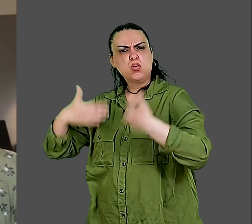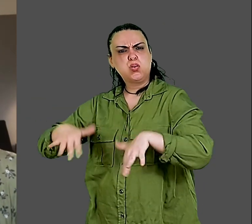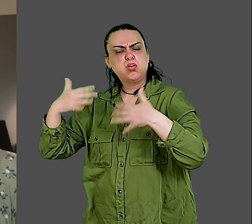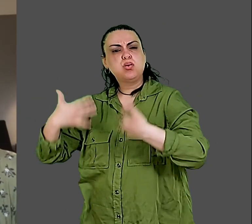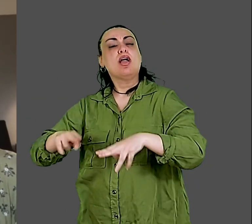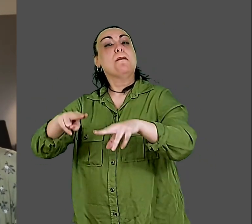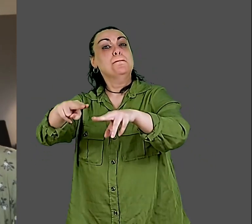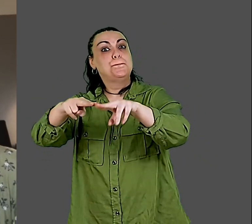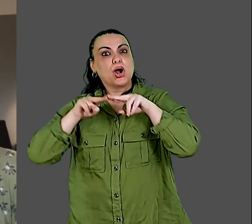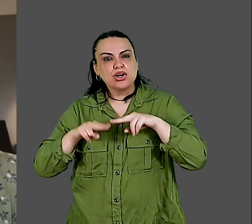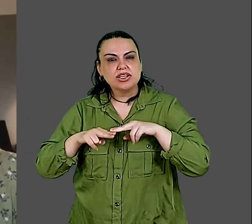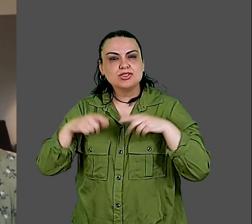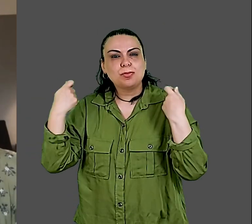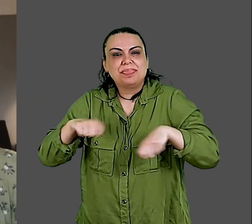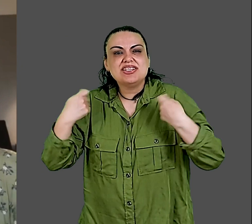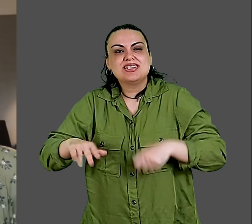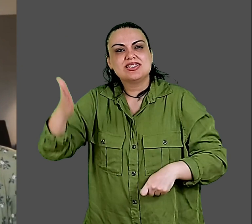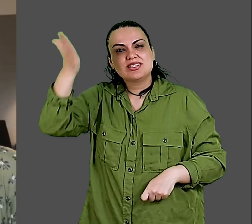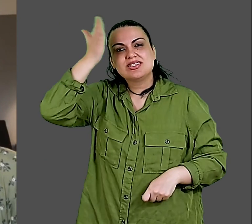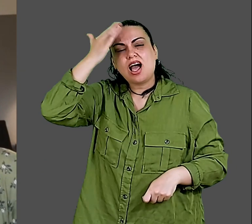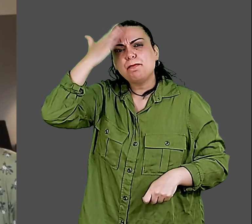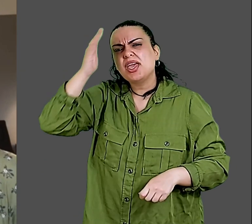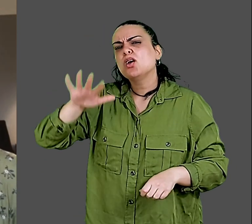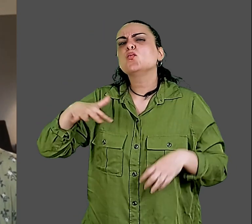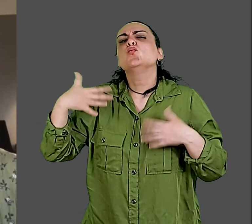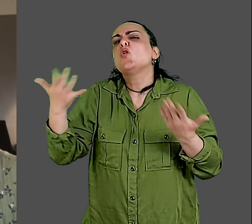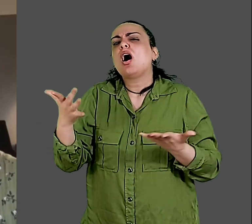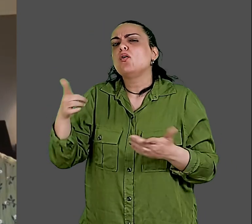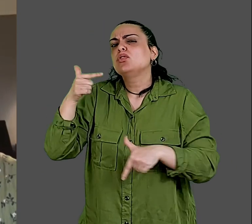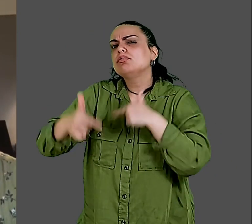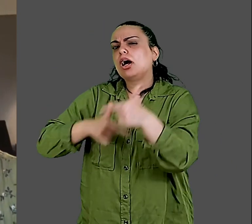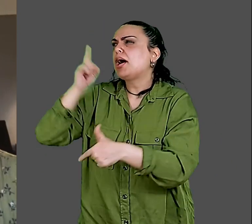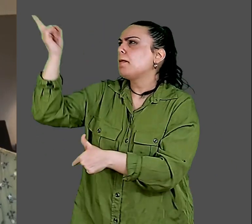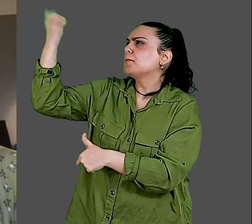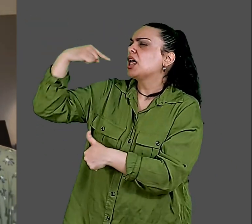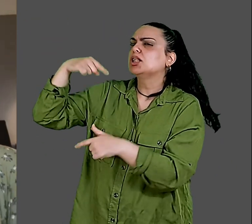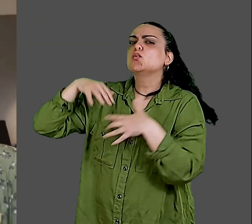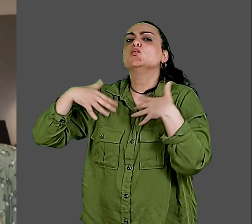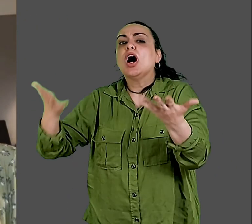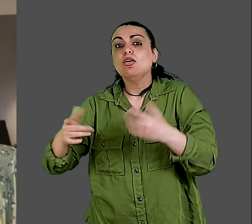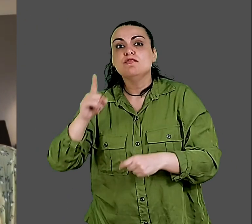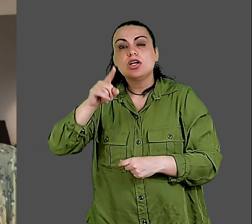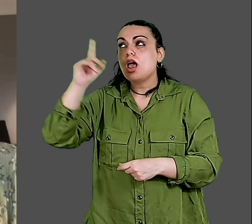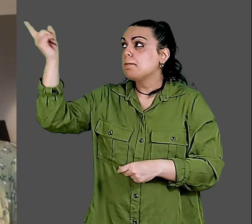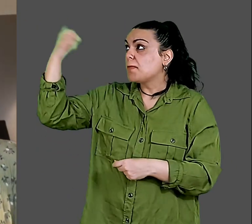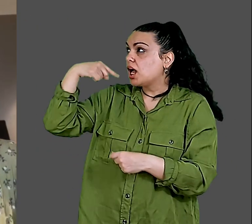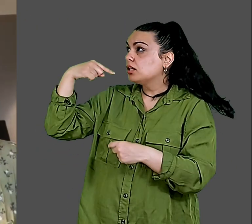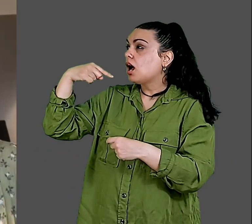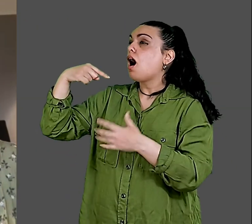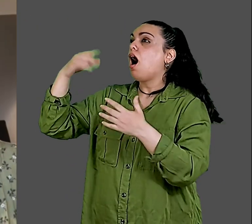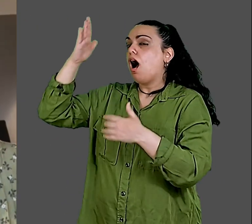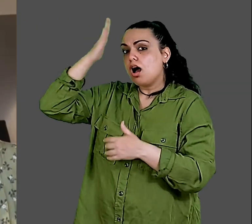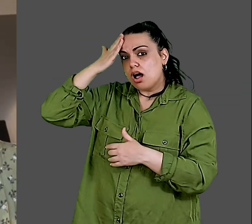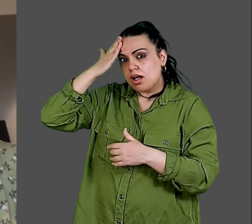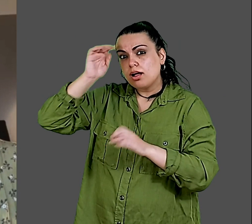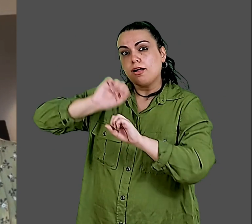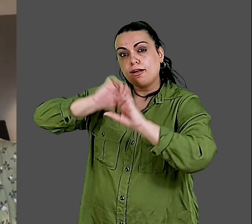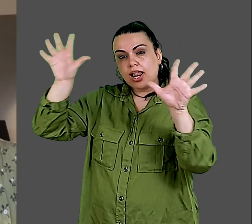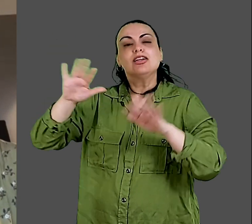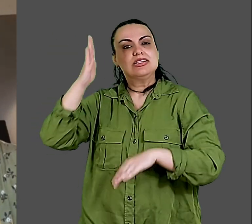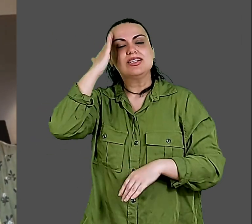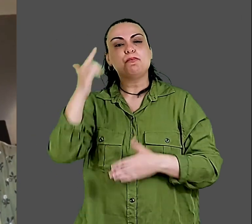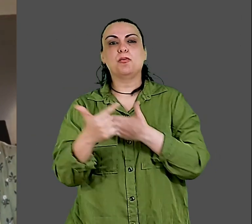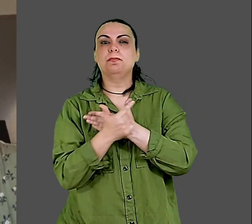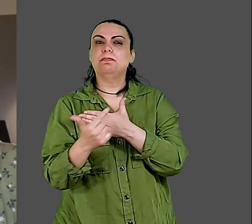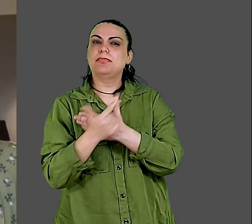quem chama. E por isso a necessidade de saber qual é a missão. Porque aí, se eu reconhecer a missão, eu vou